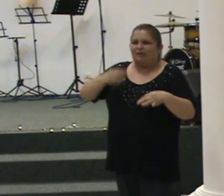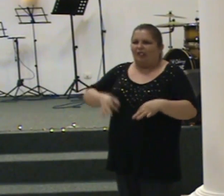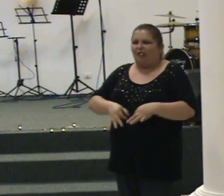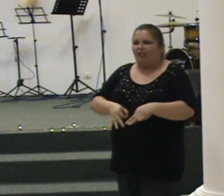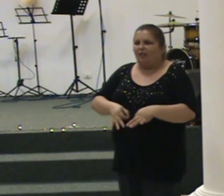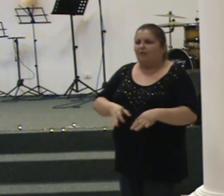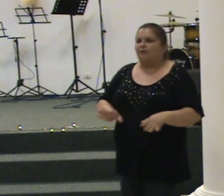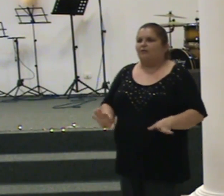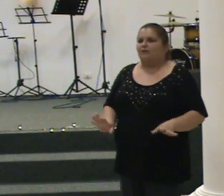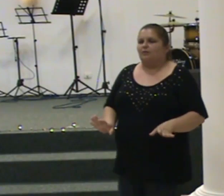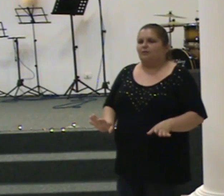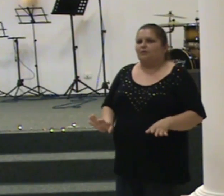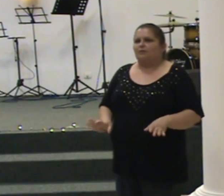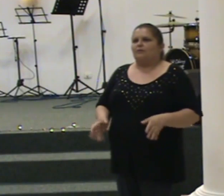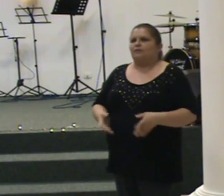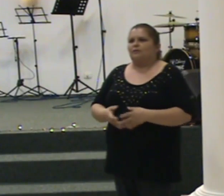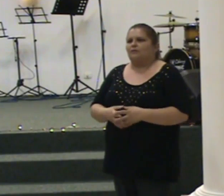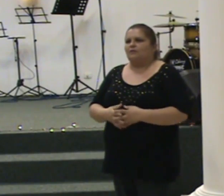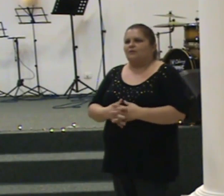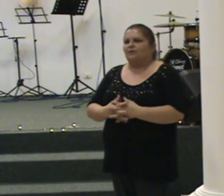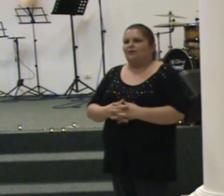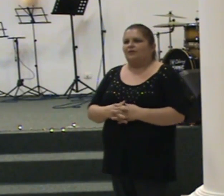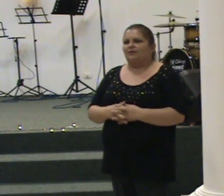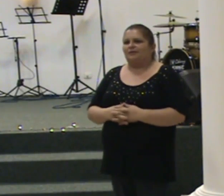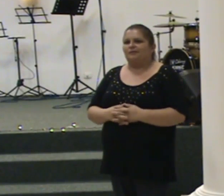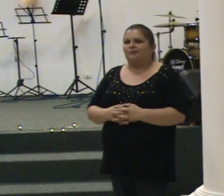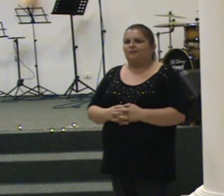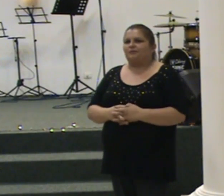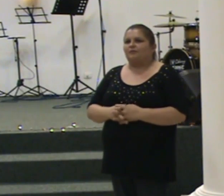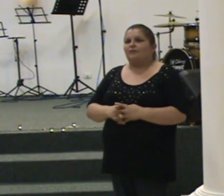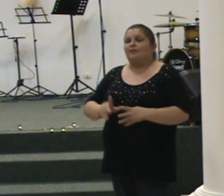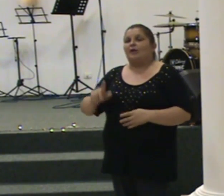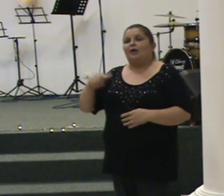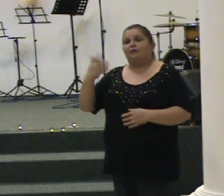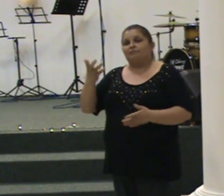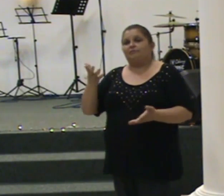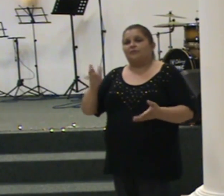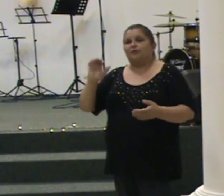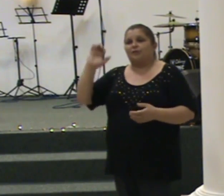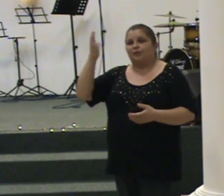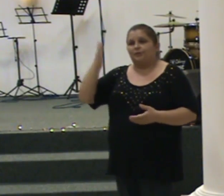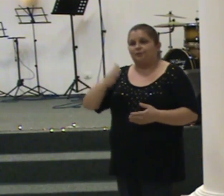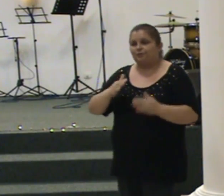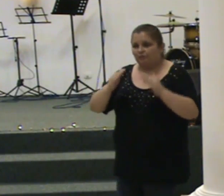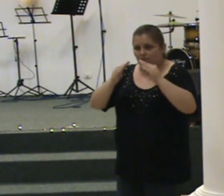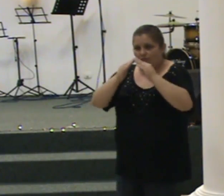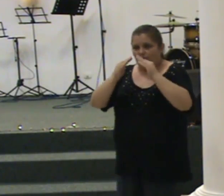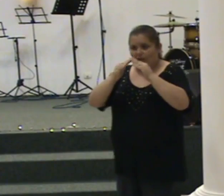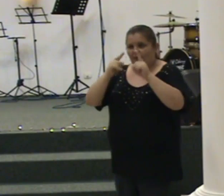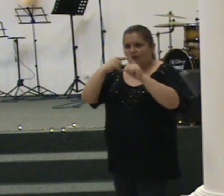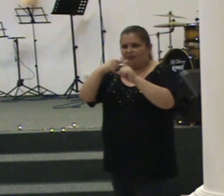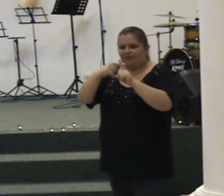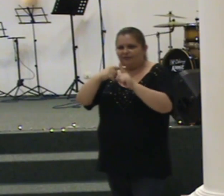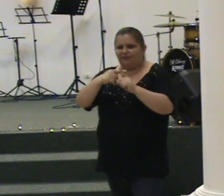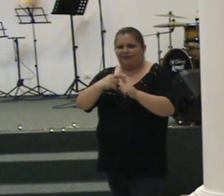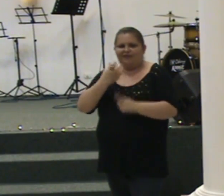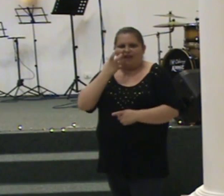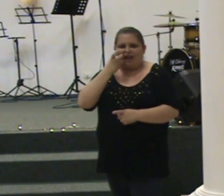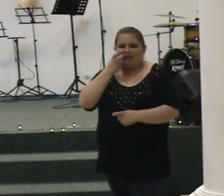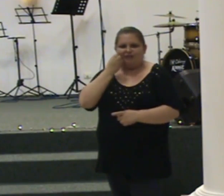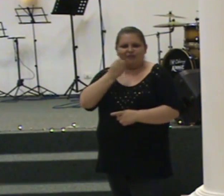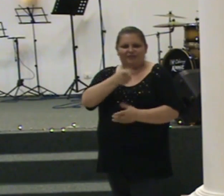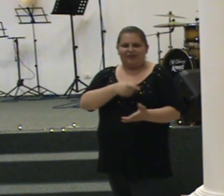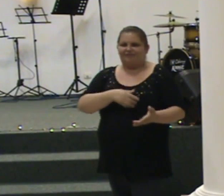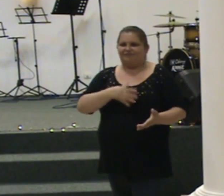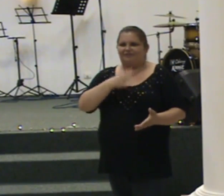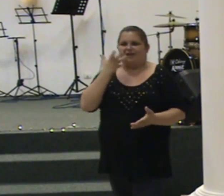e tal. E houve uma proposta na igreja de adotar uma criança